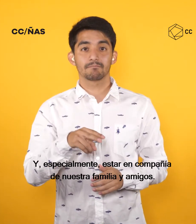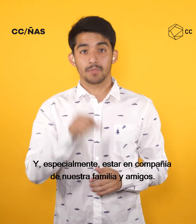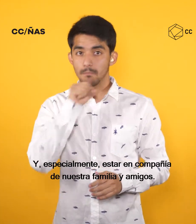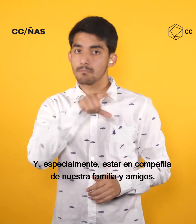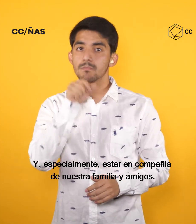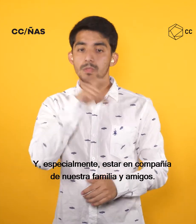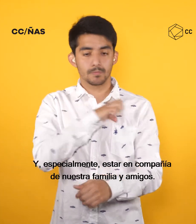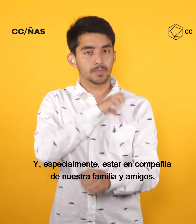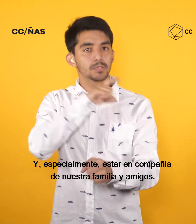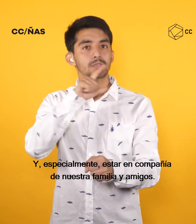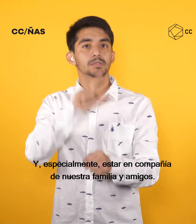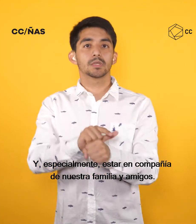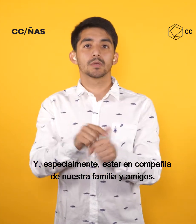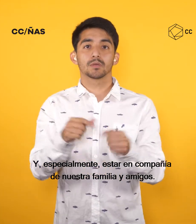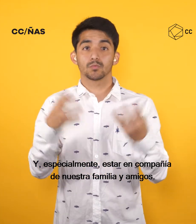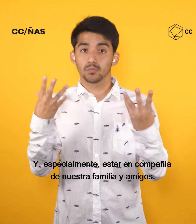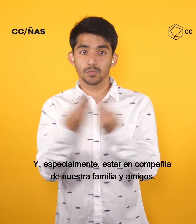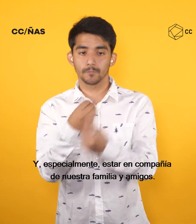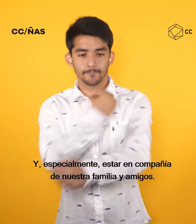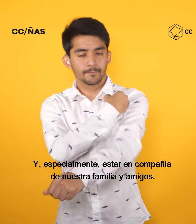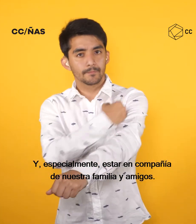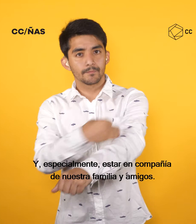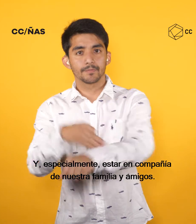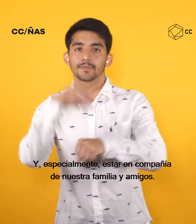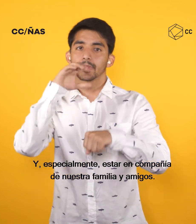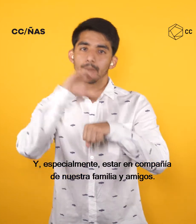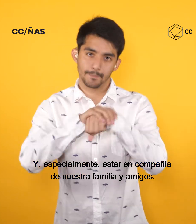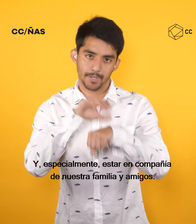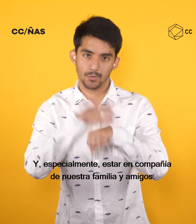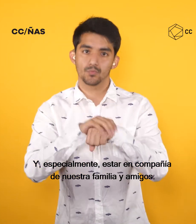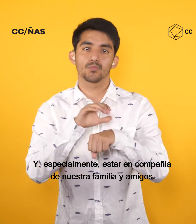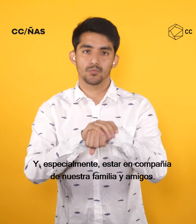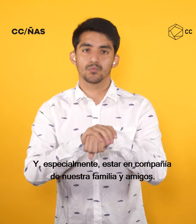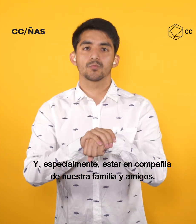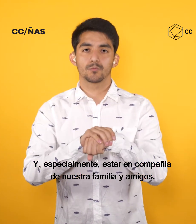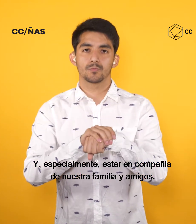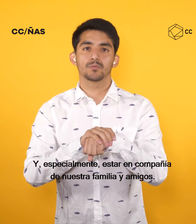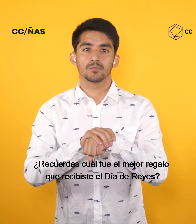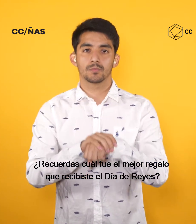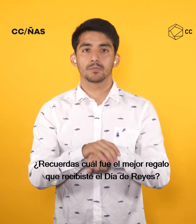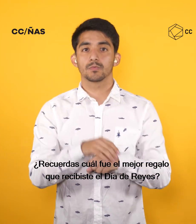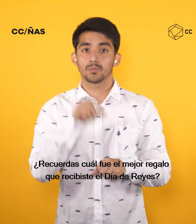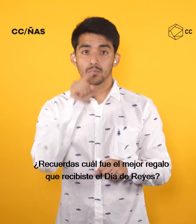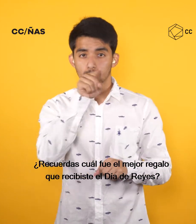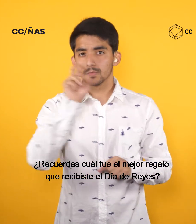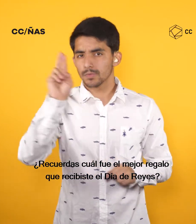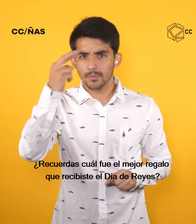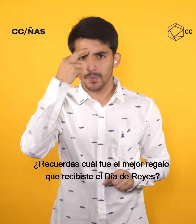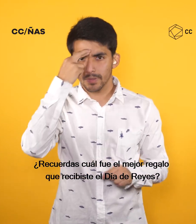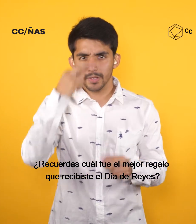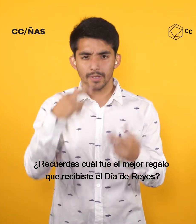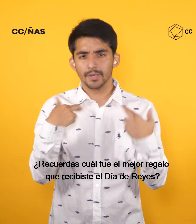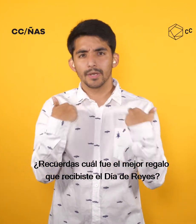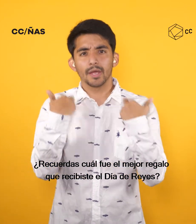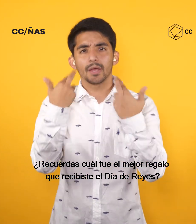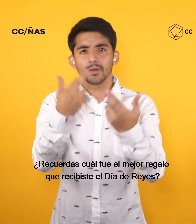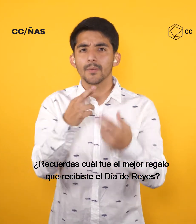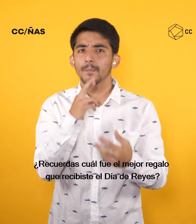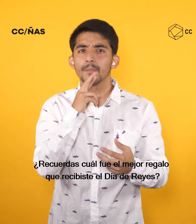Y especialmente, estar en compañía de nuestra familia y amigos. ¿Recuerdas cuál fue el mejor regalo que recibiste el Día de